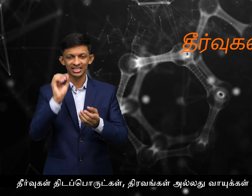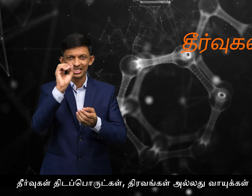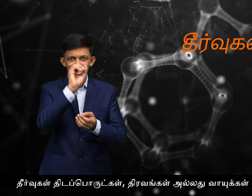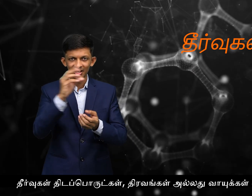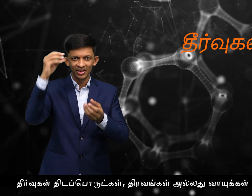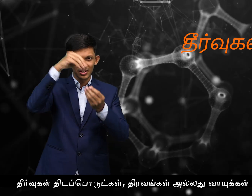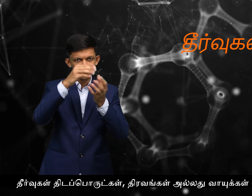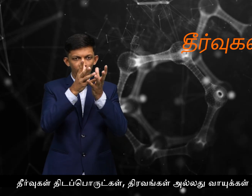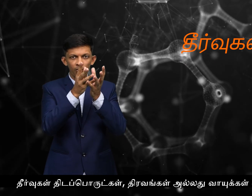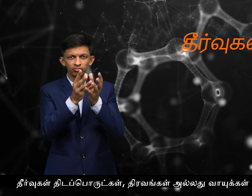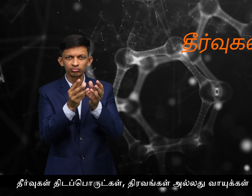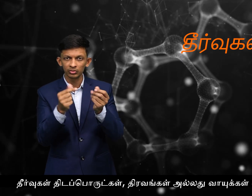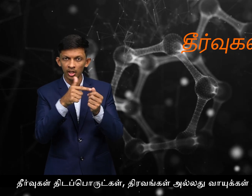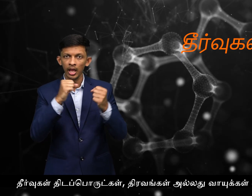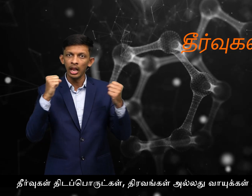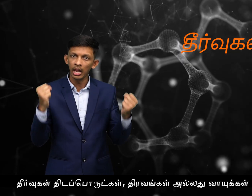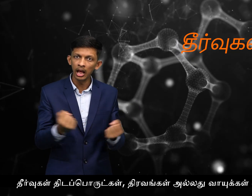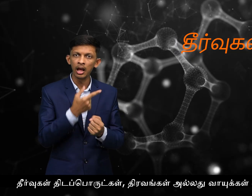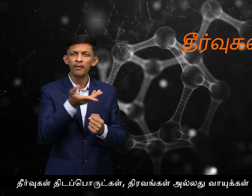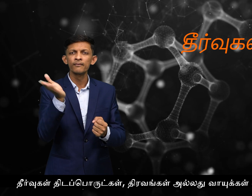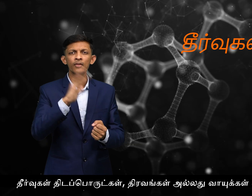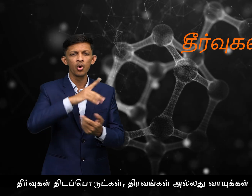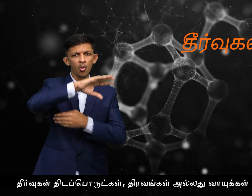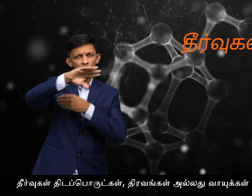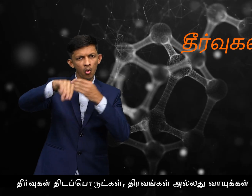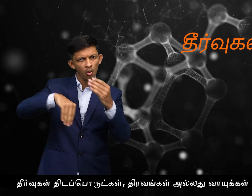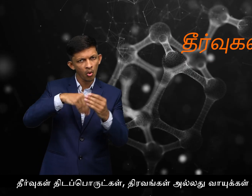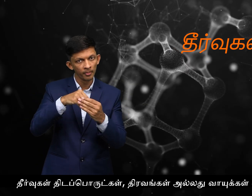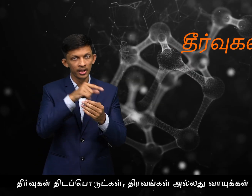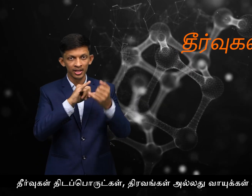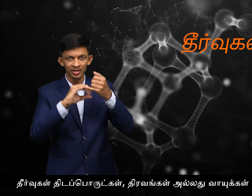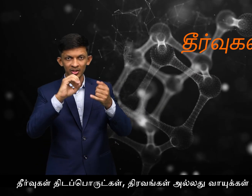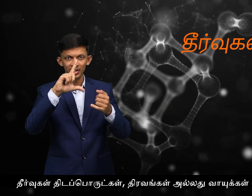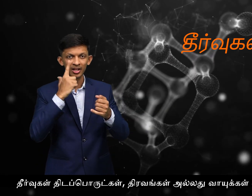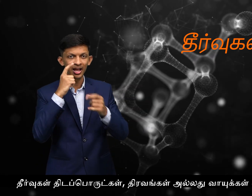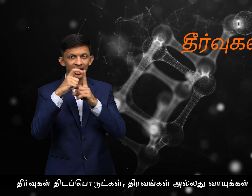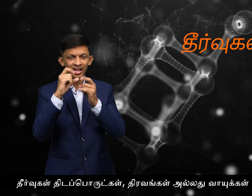கரைசல்கள் திடப்பொருட்கள், திரவ பொருட்கள் அல்லது வாயுக்கள் வடிவில் இருக்கலாம்.